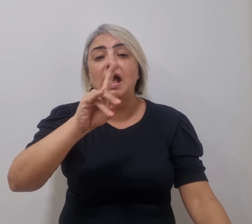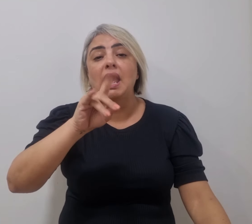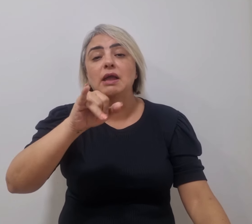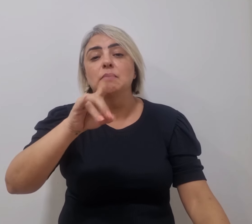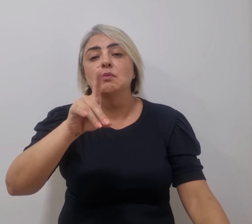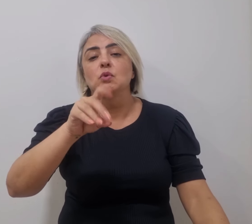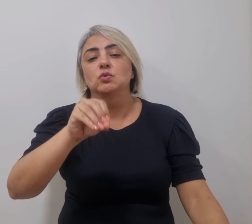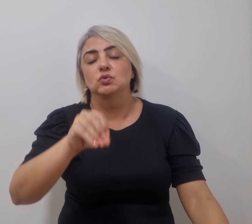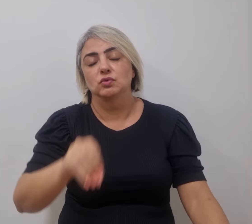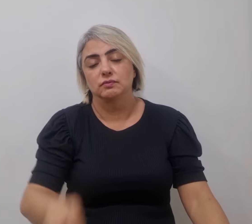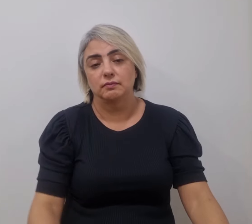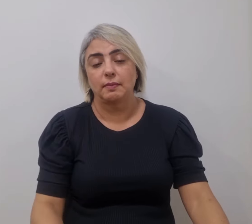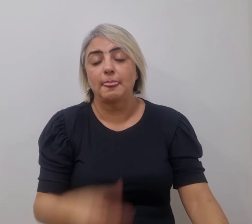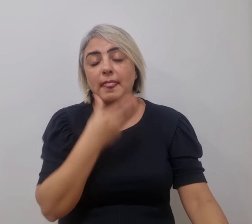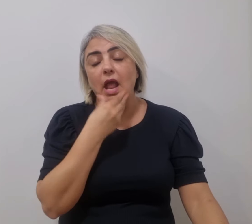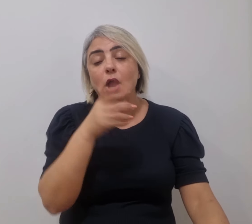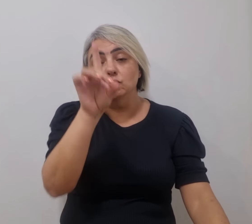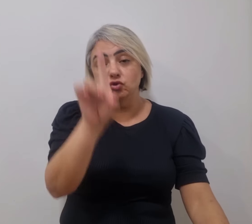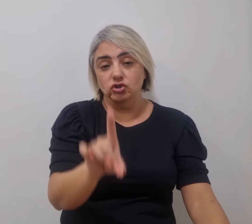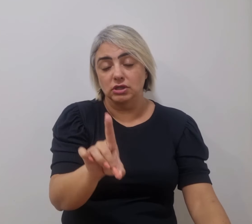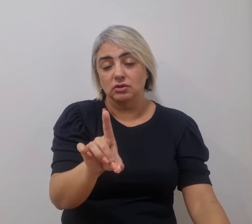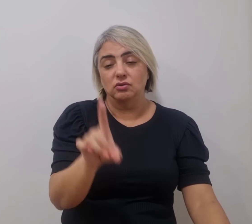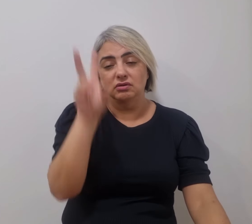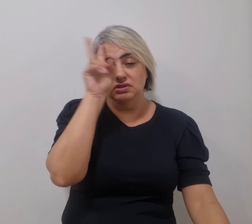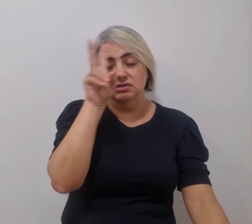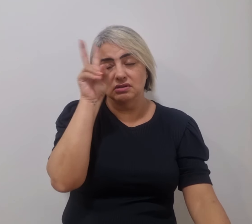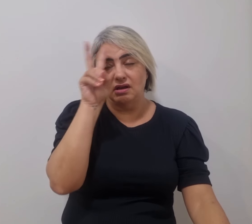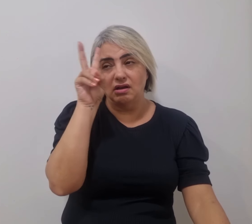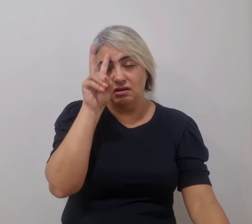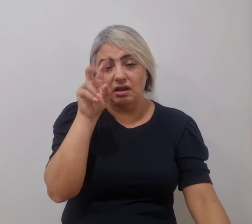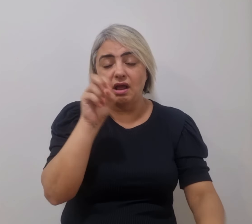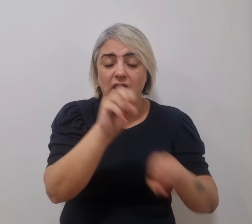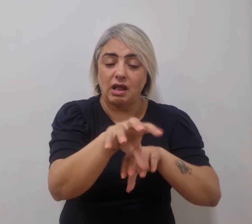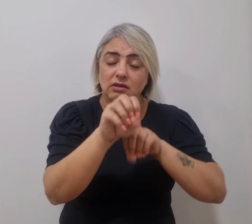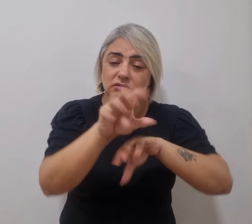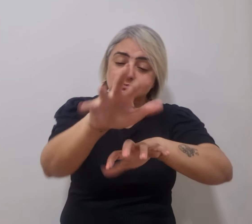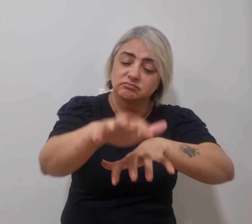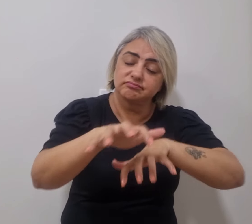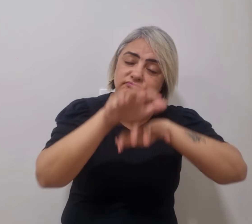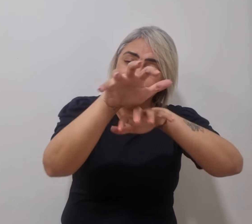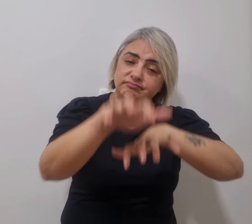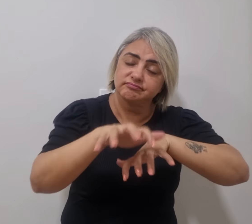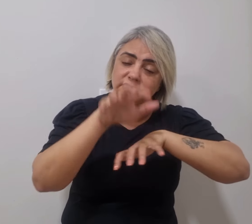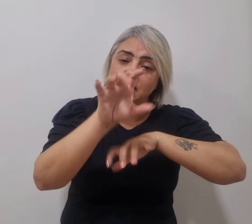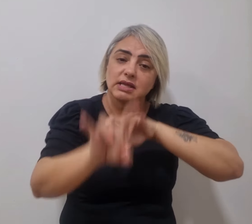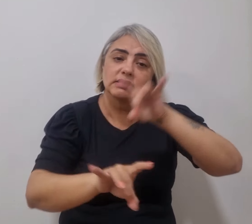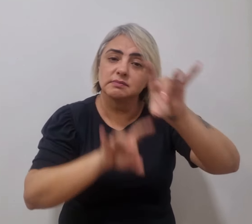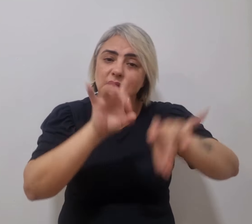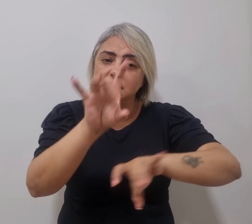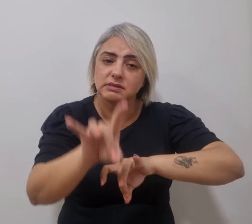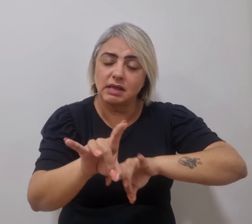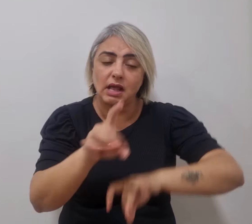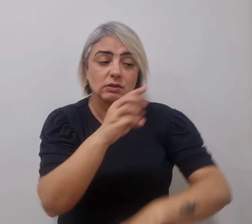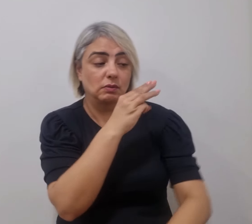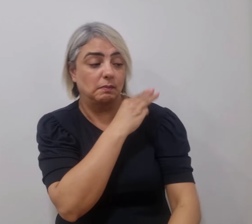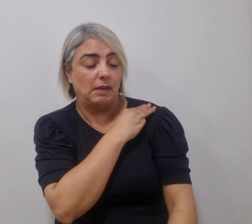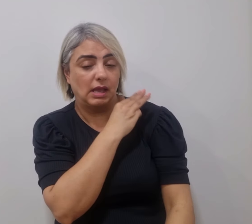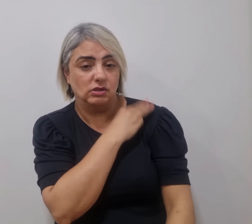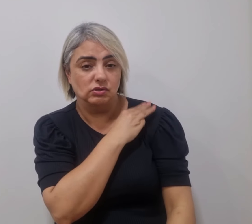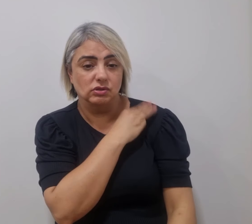Segundo ele, historicamente, a educação do campo, especialmente no ensino médio, sofreu